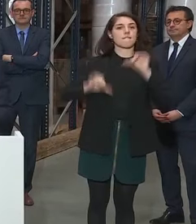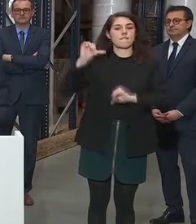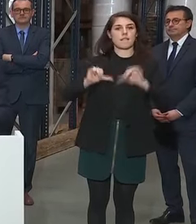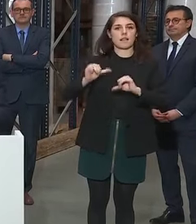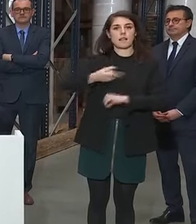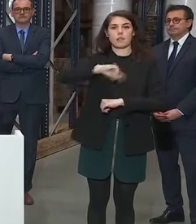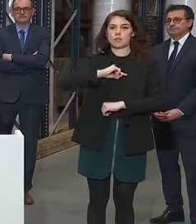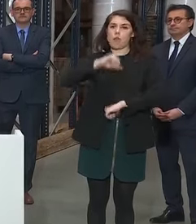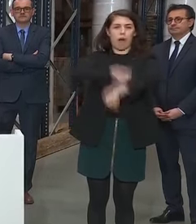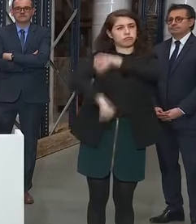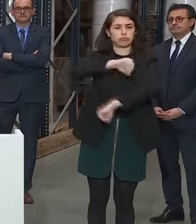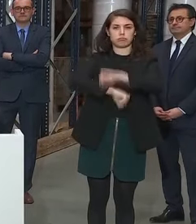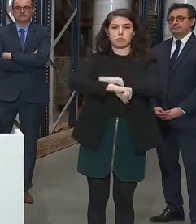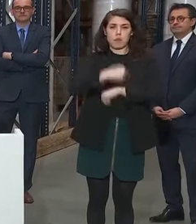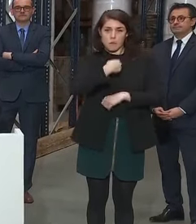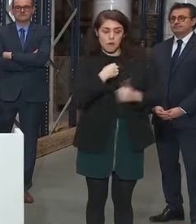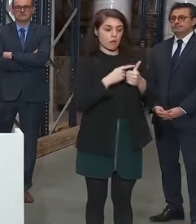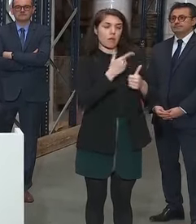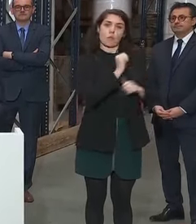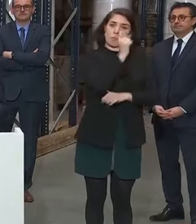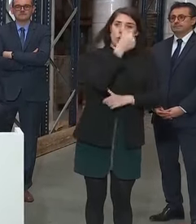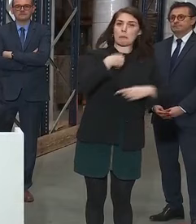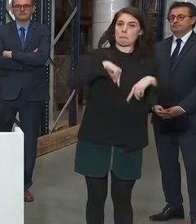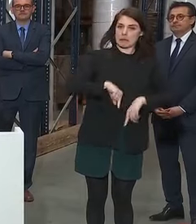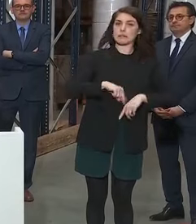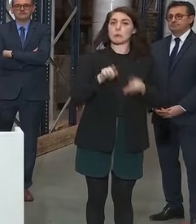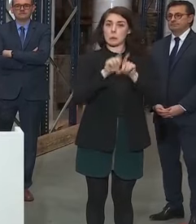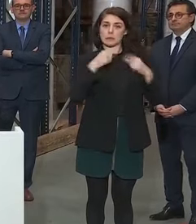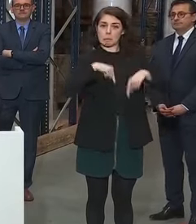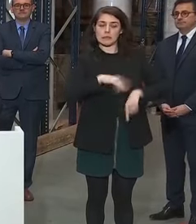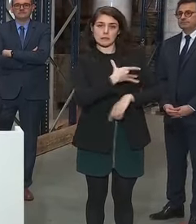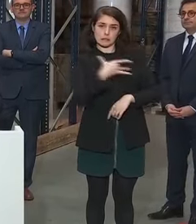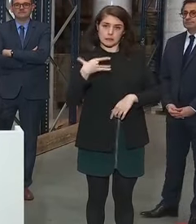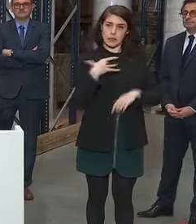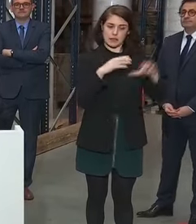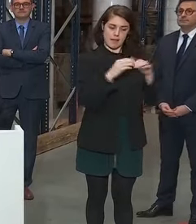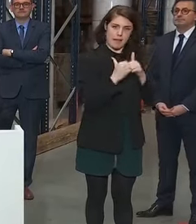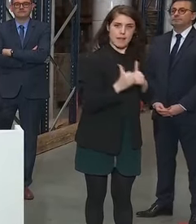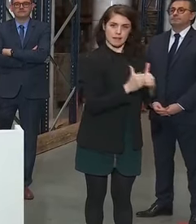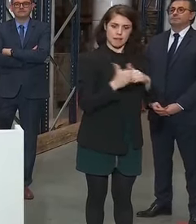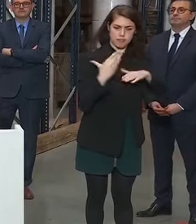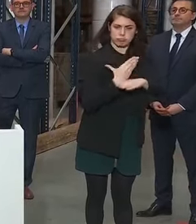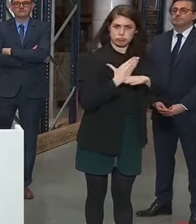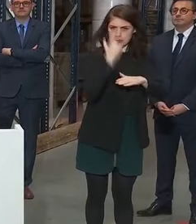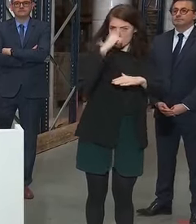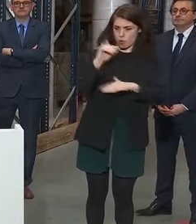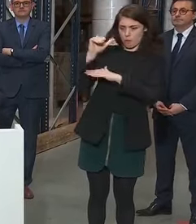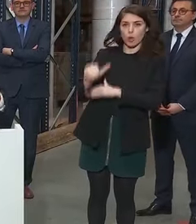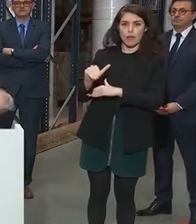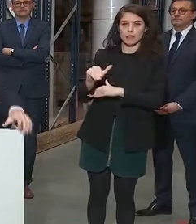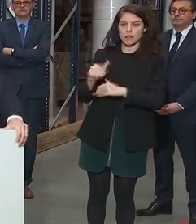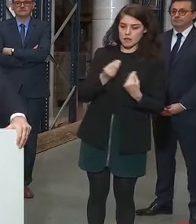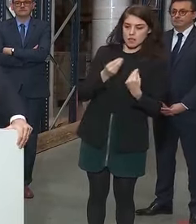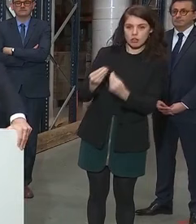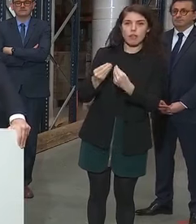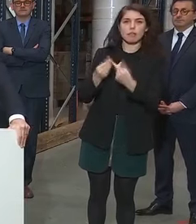Premier ministre, le ministre de la Santé, plusieurs membres du gouvernement sont revenus ces derniers jours, qui est celui des équipements, des matières premières, de notre